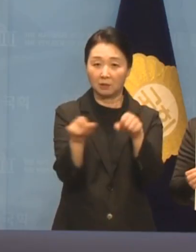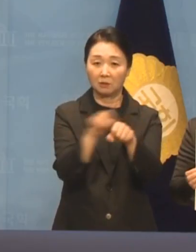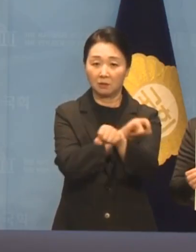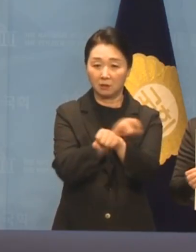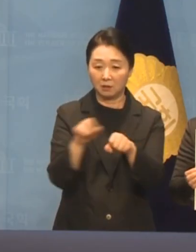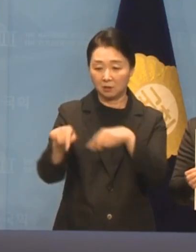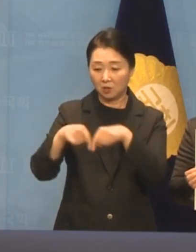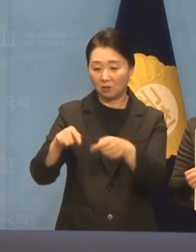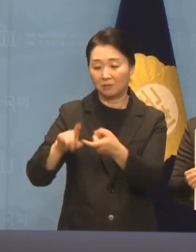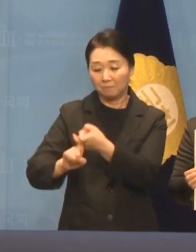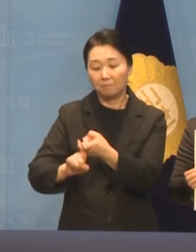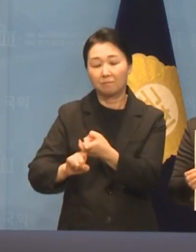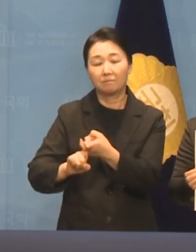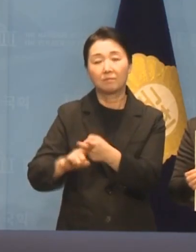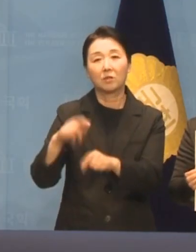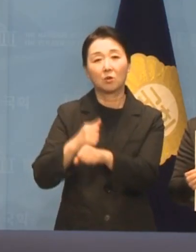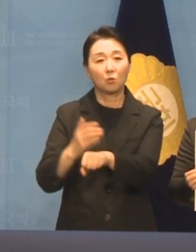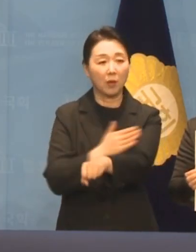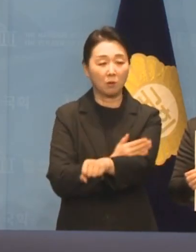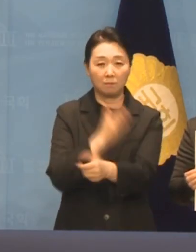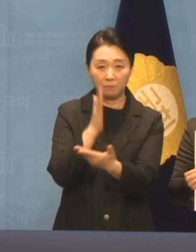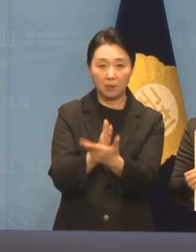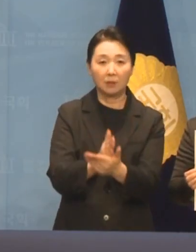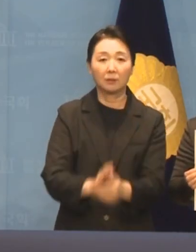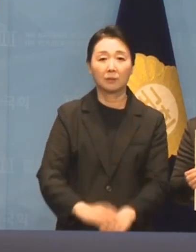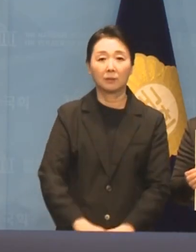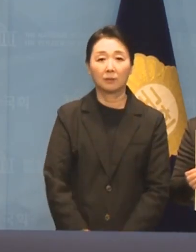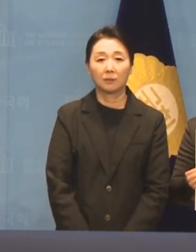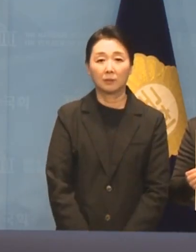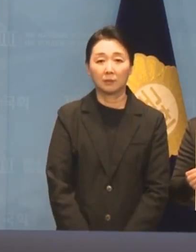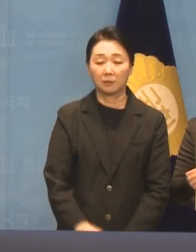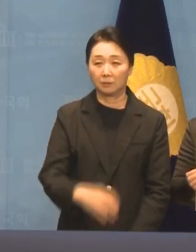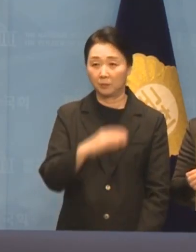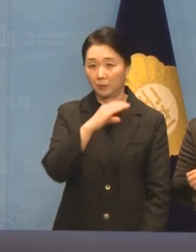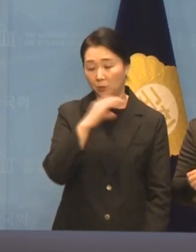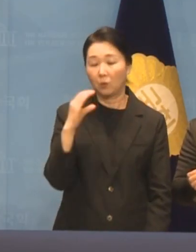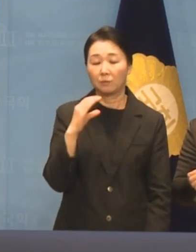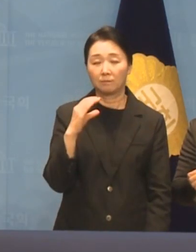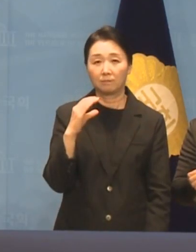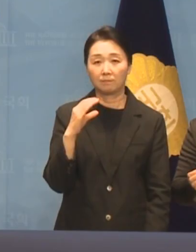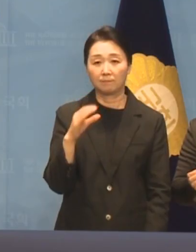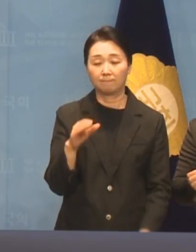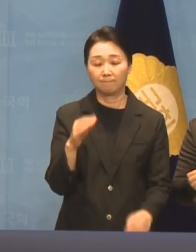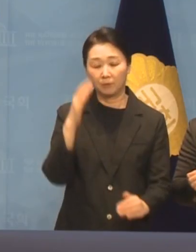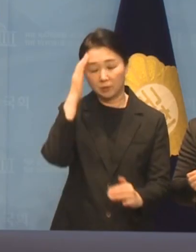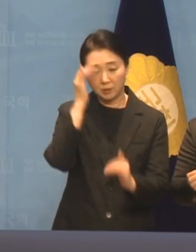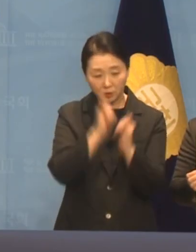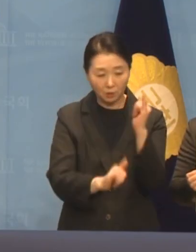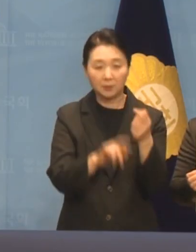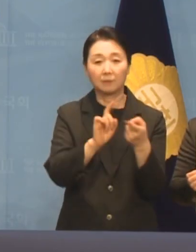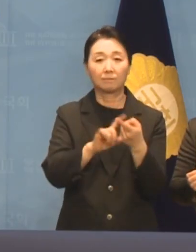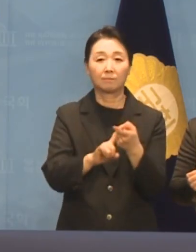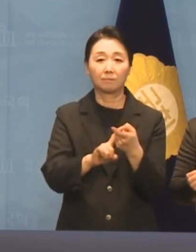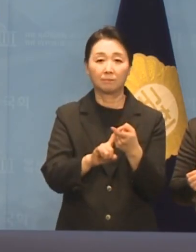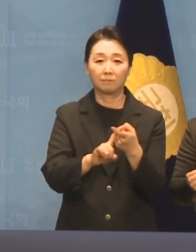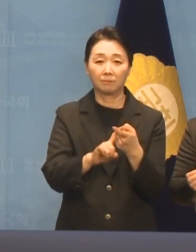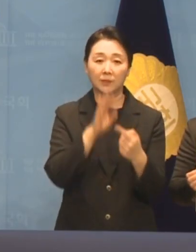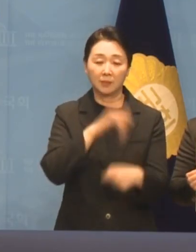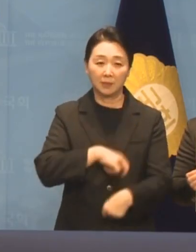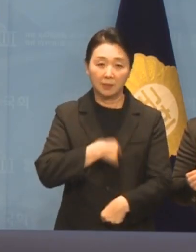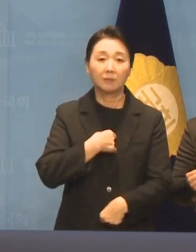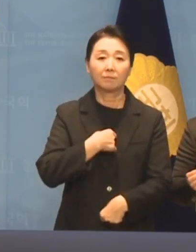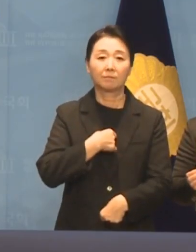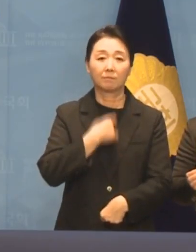의해 왜곡되어서는 안 될 것입니다. 공정하고 균형 잡힌 역사적 사실을 바탕으로